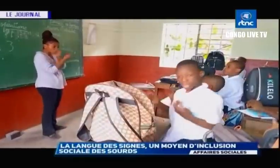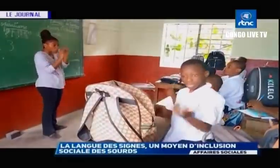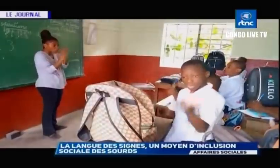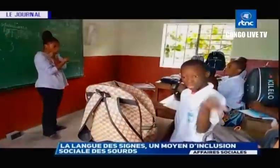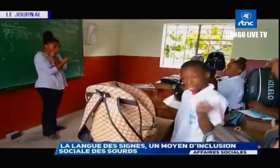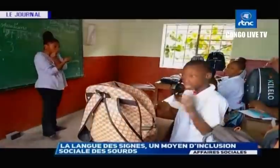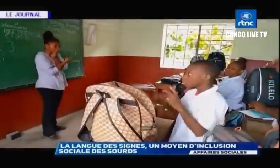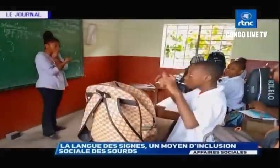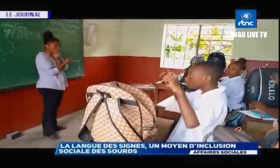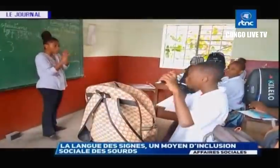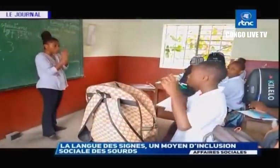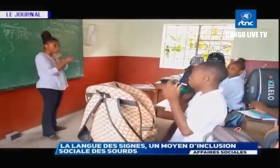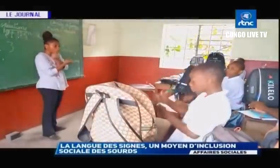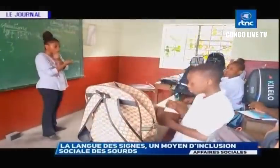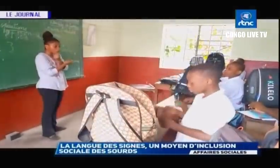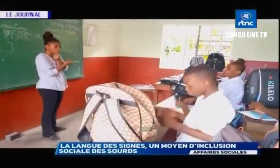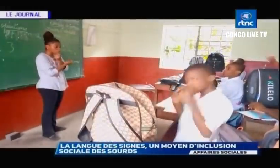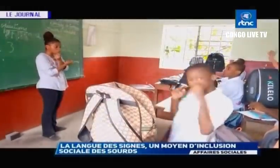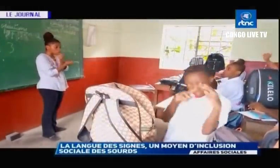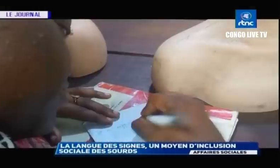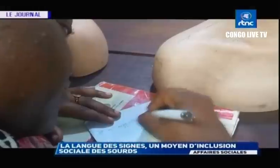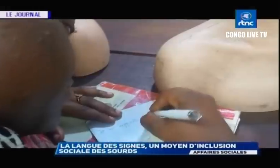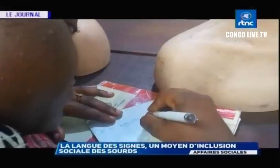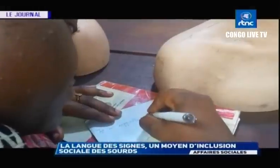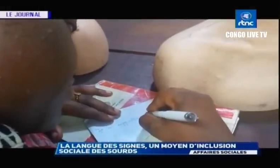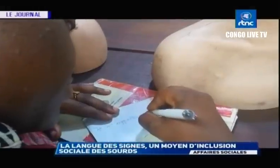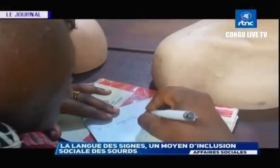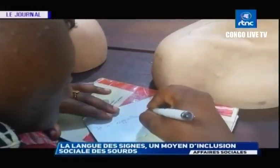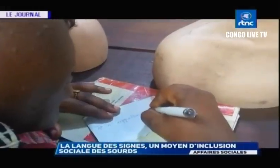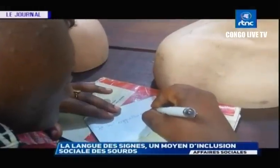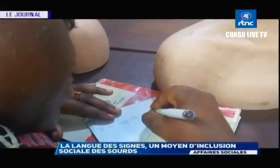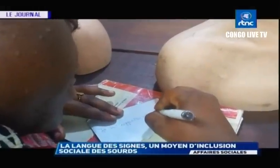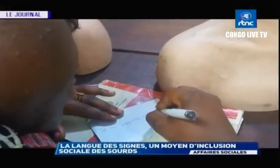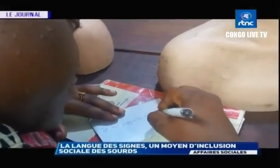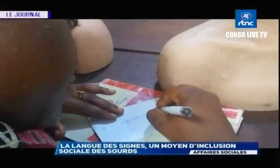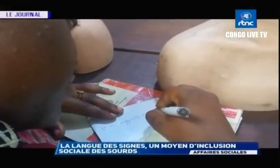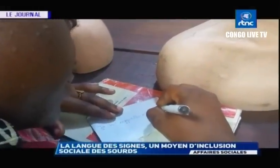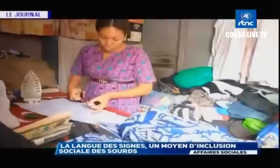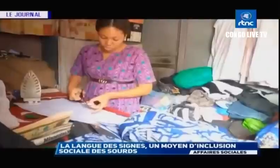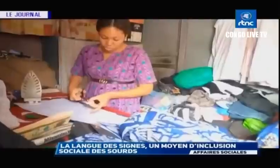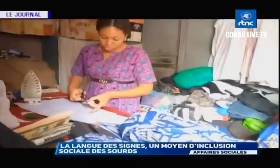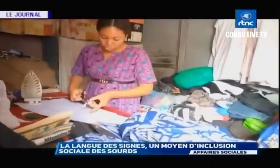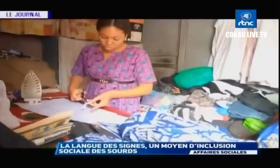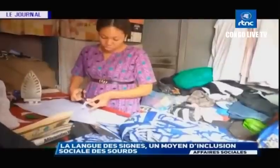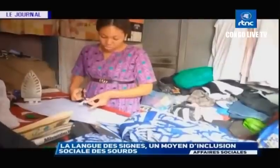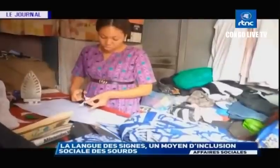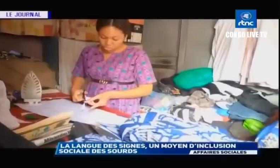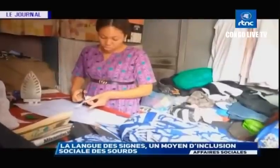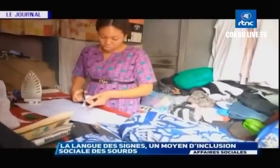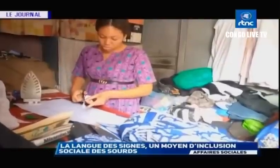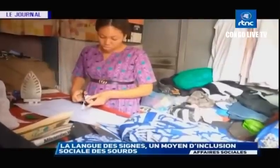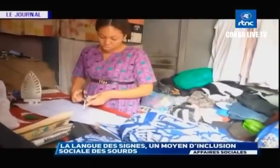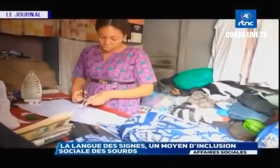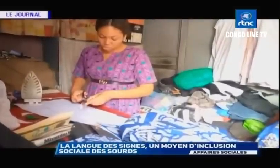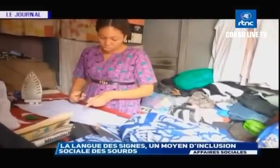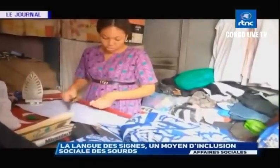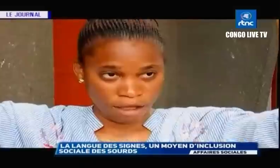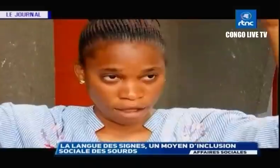les difficultés de communication ne constituent pas une barrière car leur apport est palpable dans les milieux socio-professionnels. Avant,